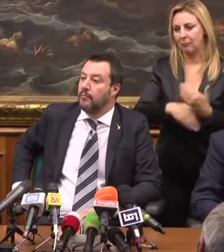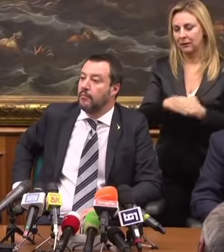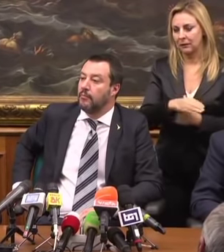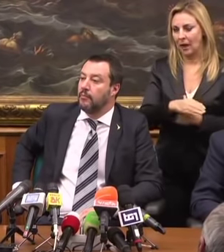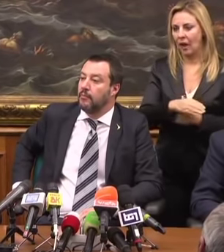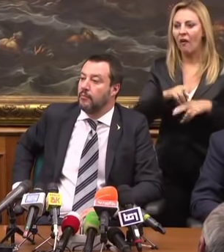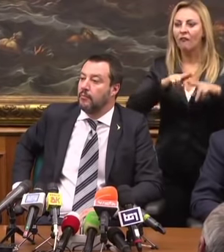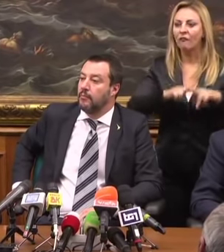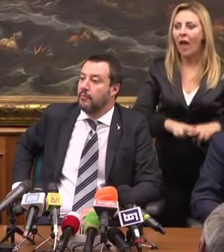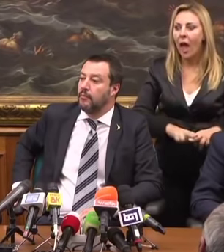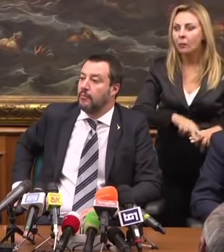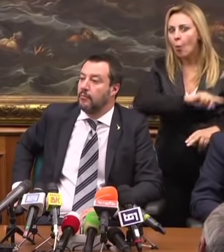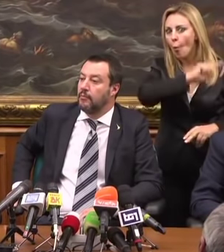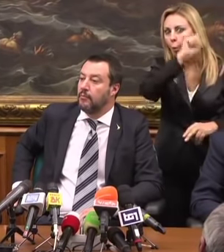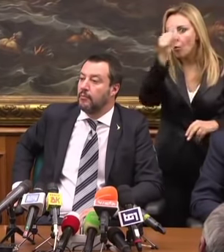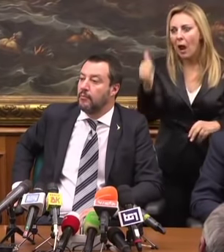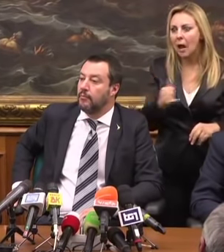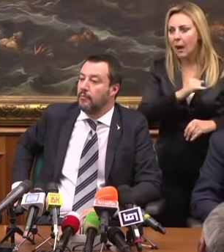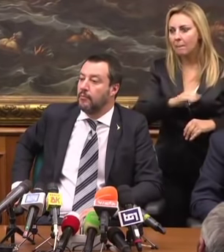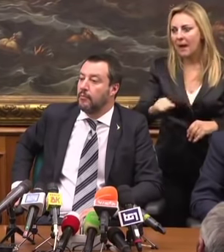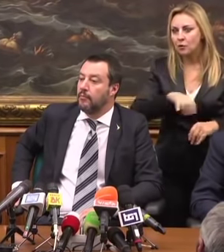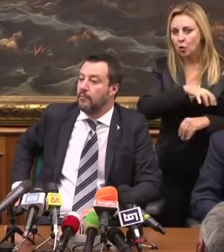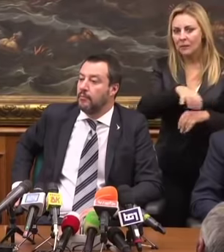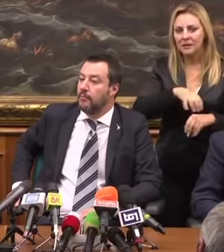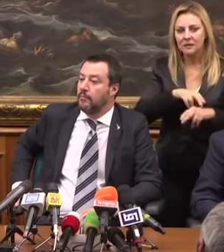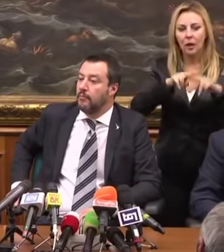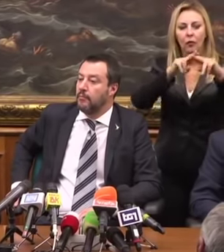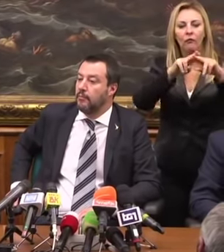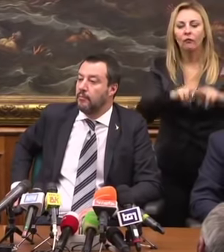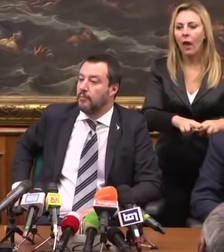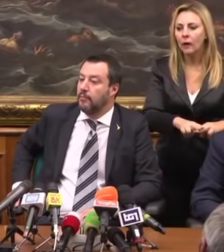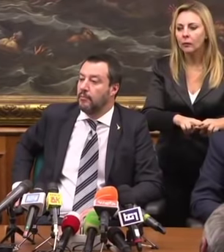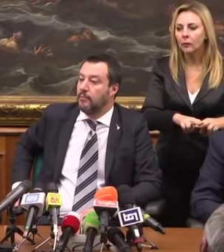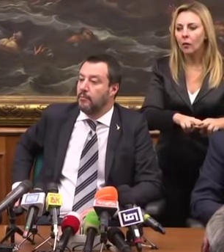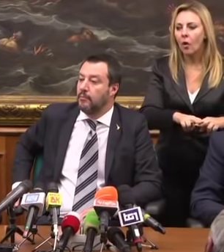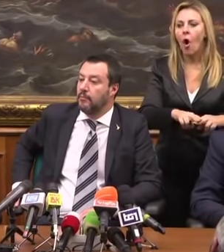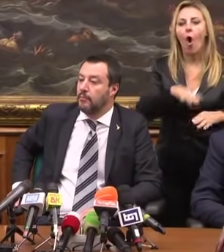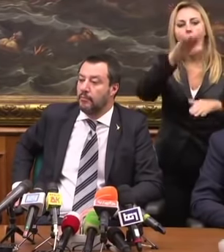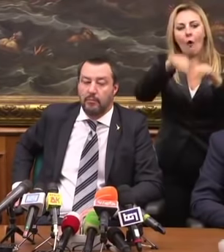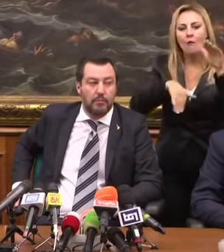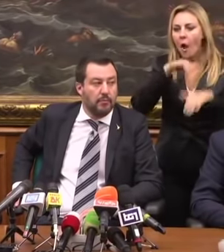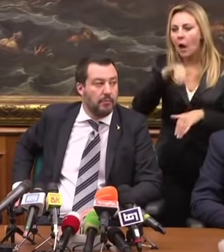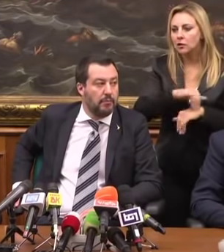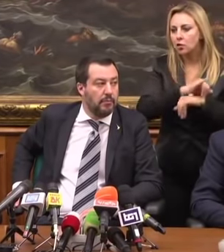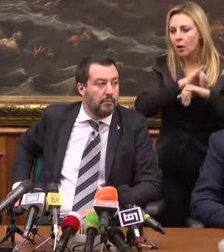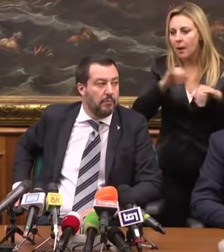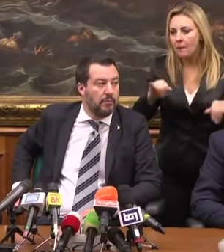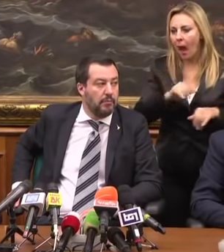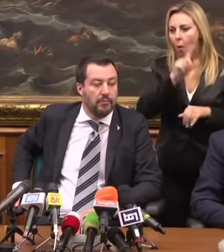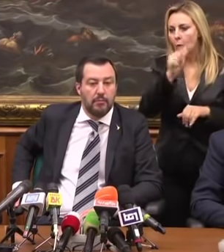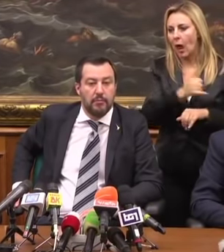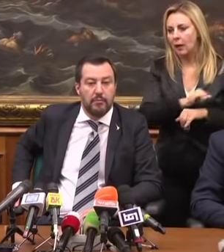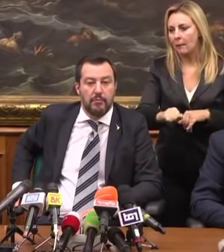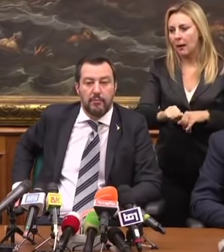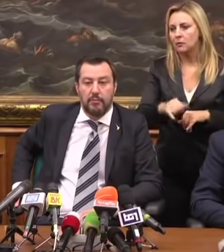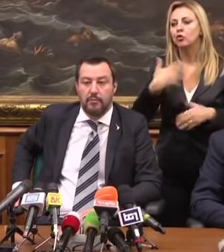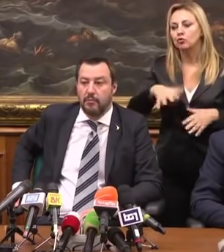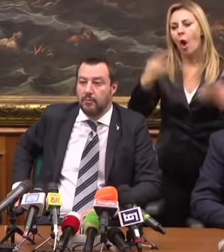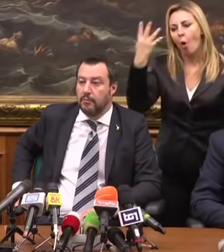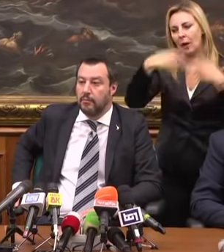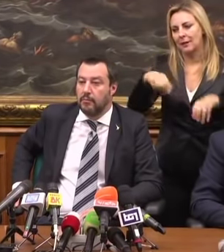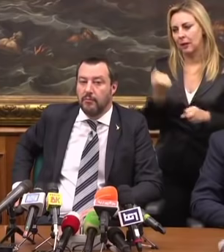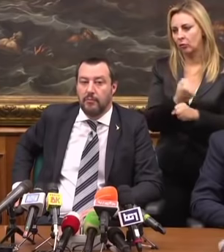era fermo da un anno e mezzo al Ministero, non era stato mai convocato. Abbiamo già organizzato il nostro